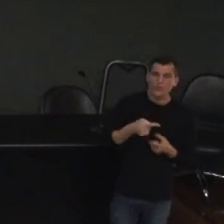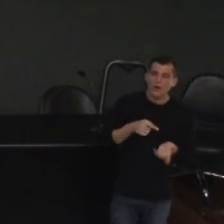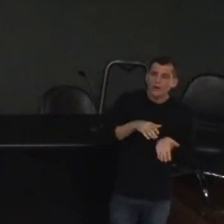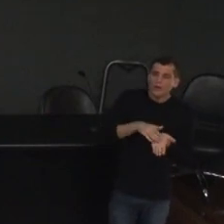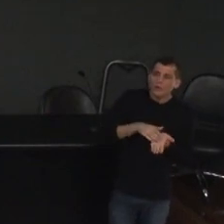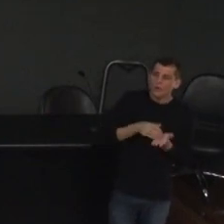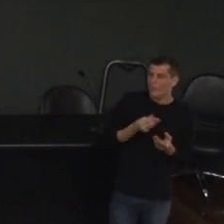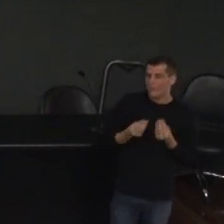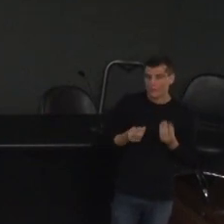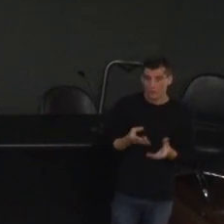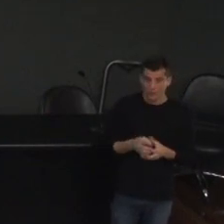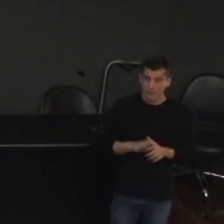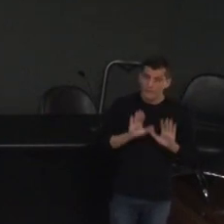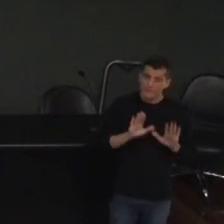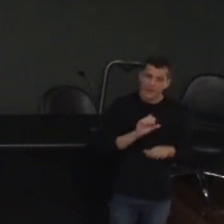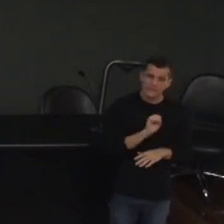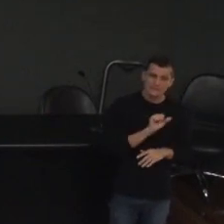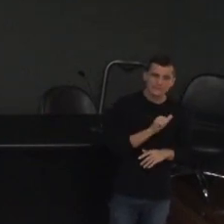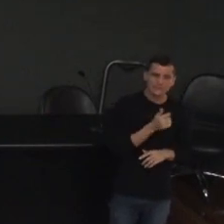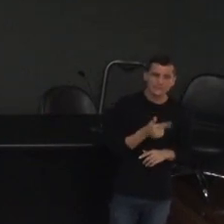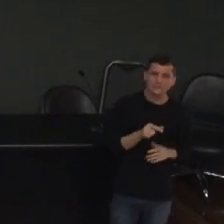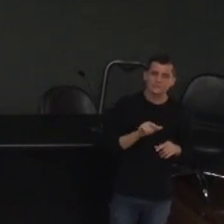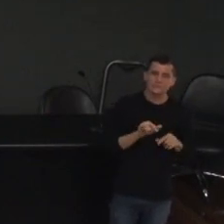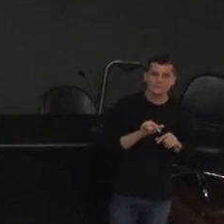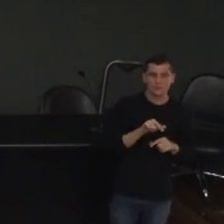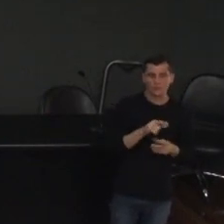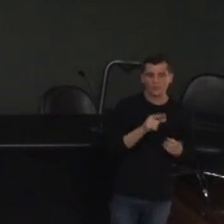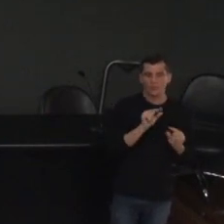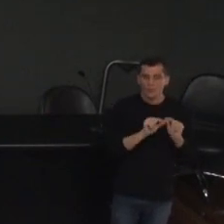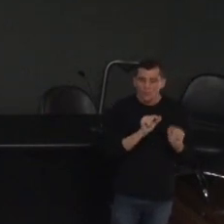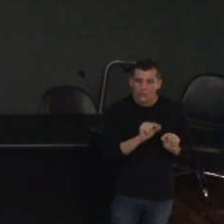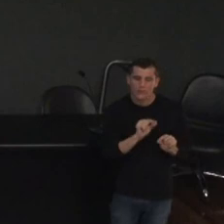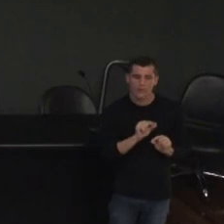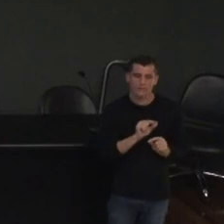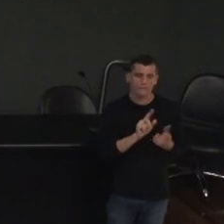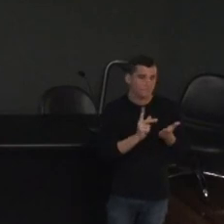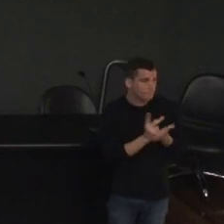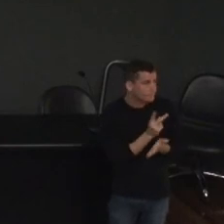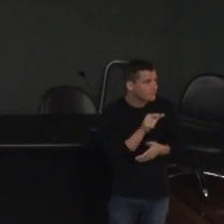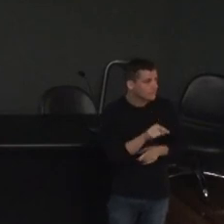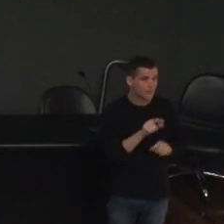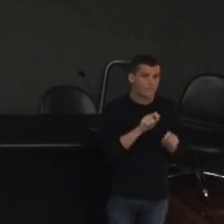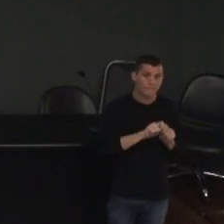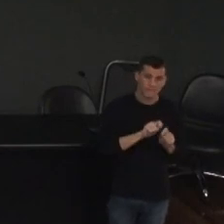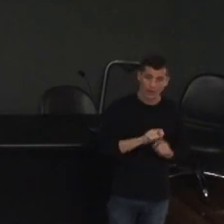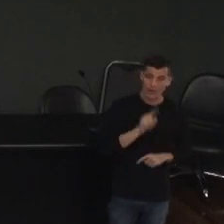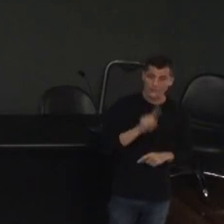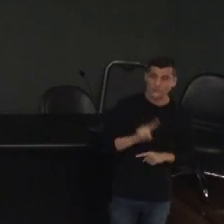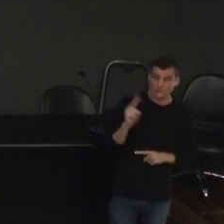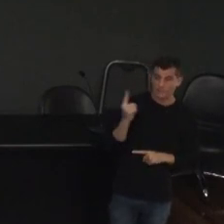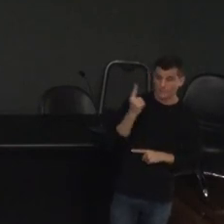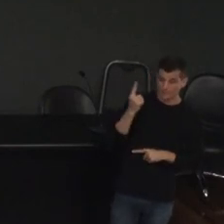as sanções que se aplicam né Aos órgãos públicos primeira sanção advertência